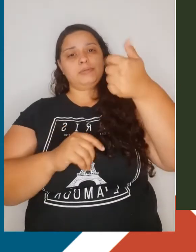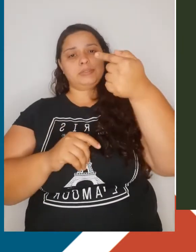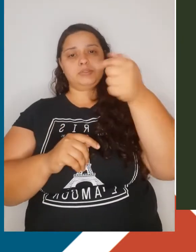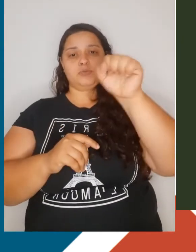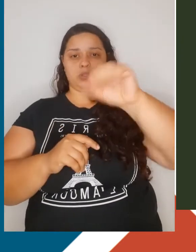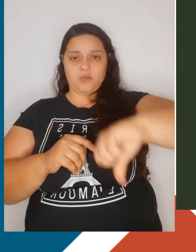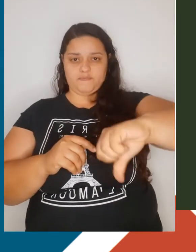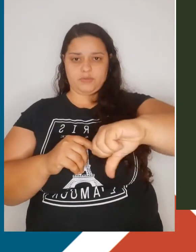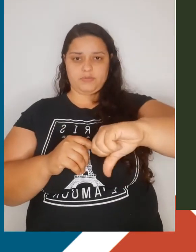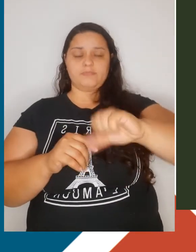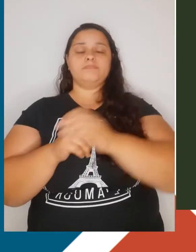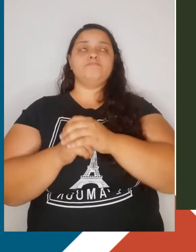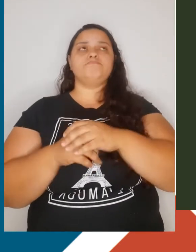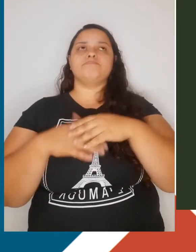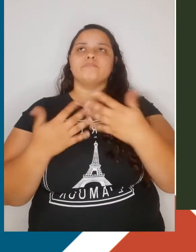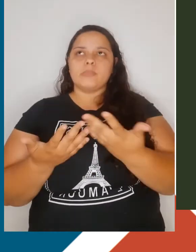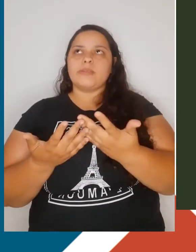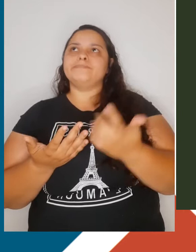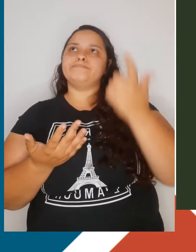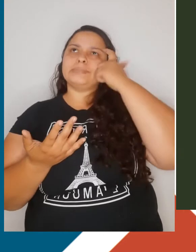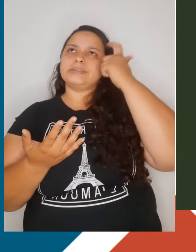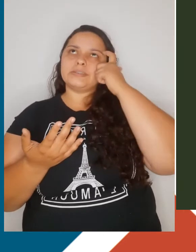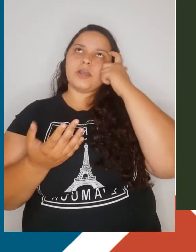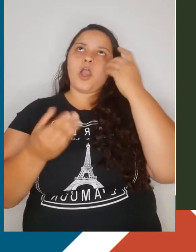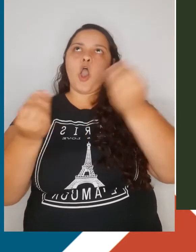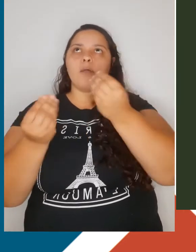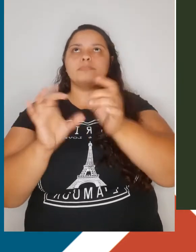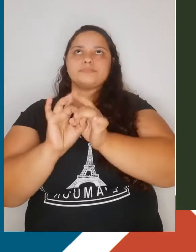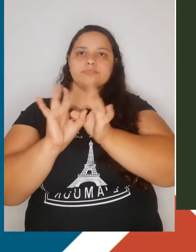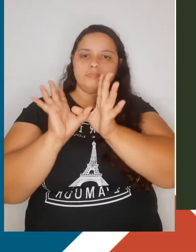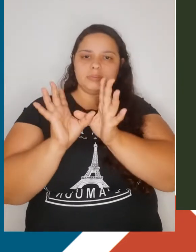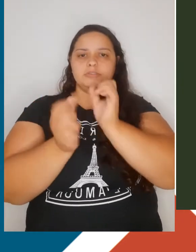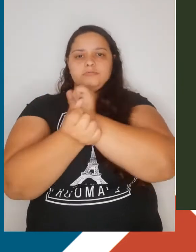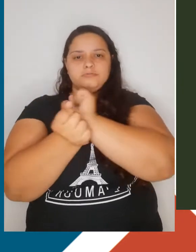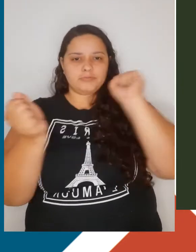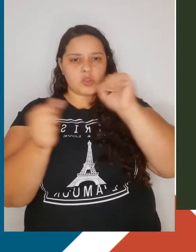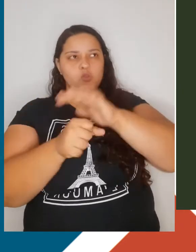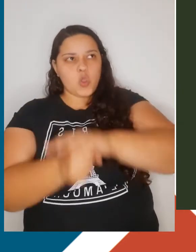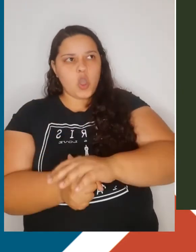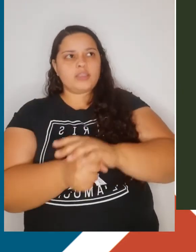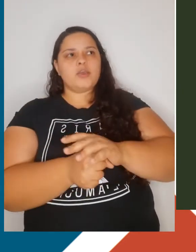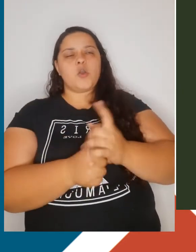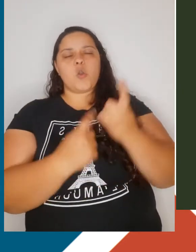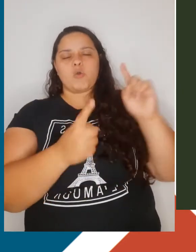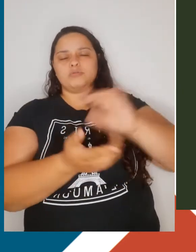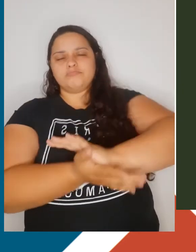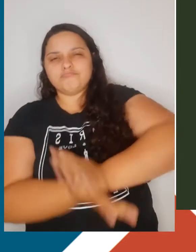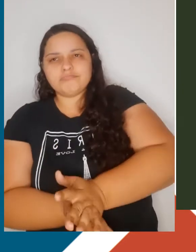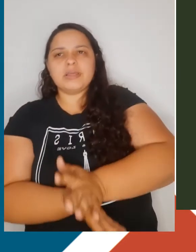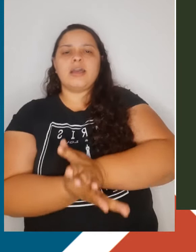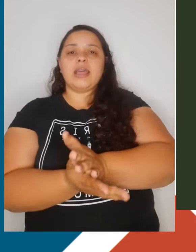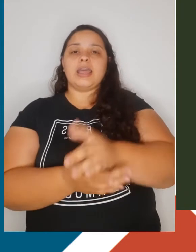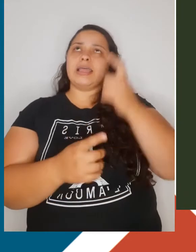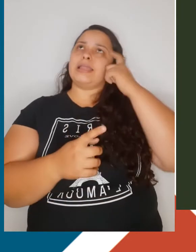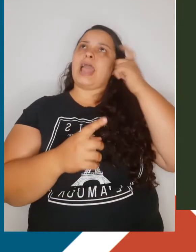Cidadão, assinada ainda em 1789. Longe de terem a intenção inicial de libertar a colônia do jugo da exploração,